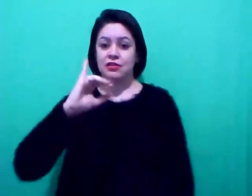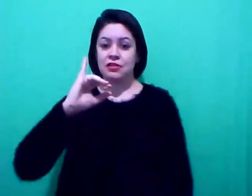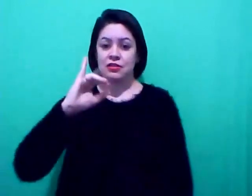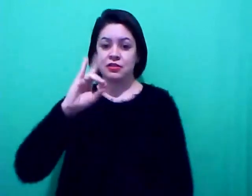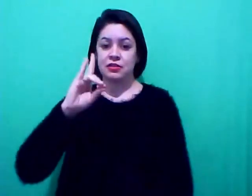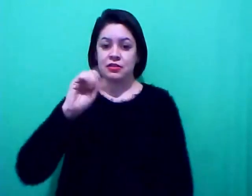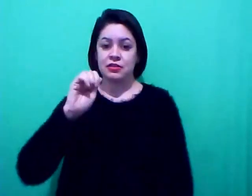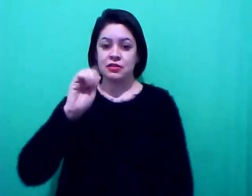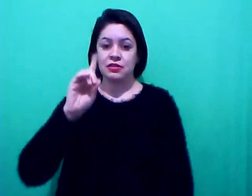diferença.